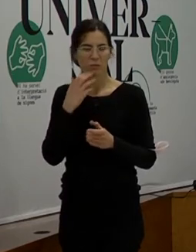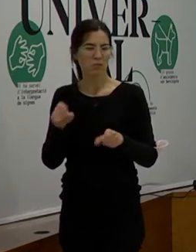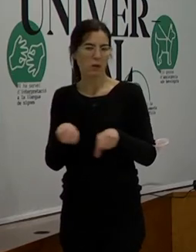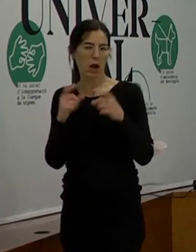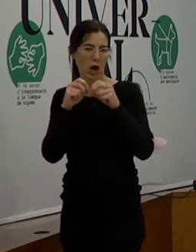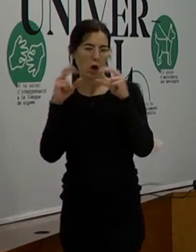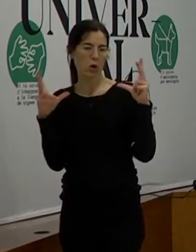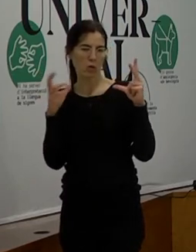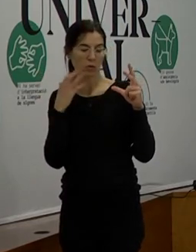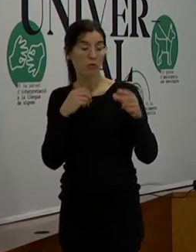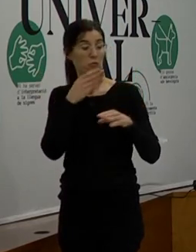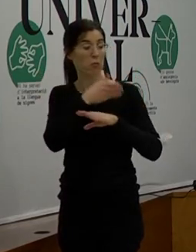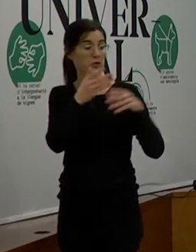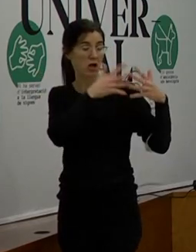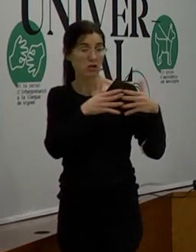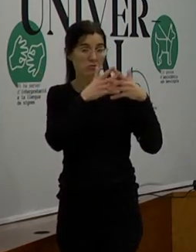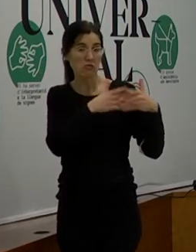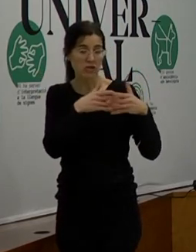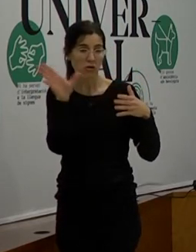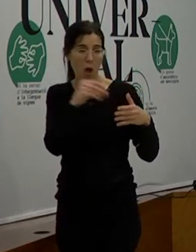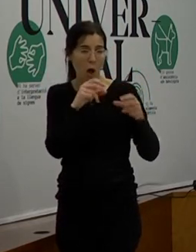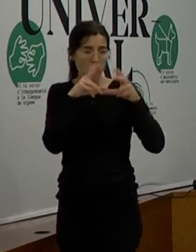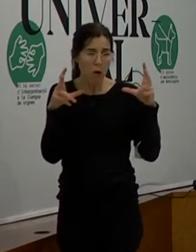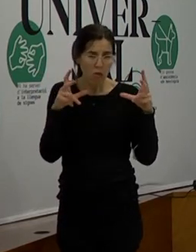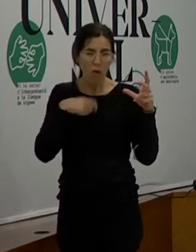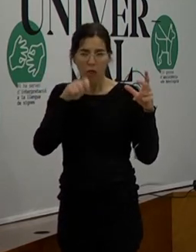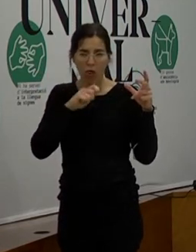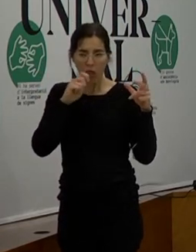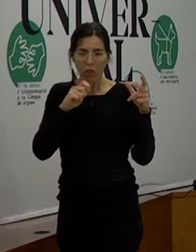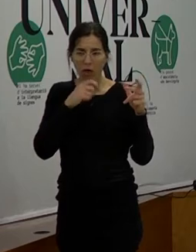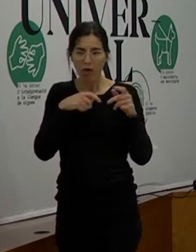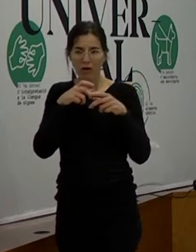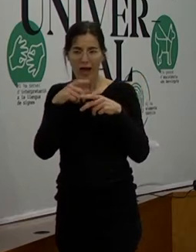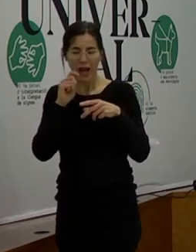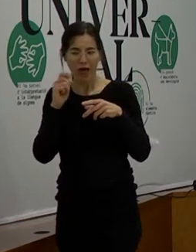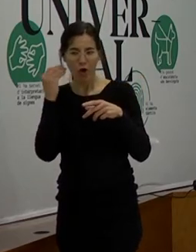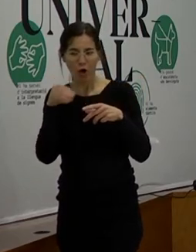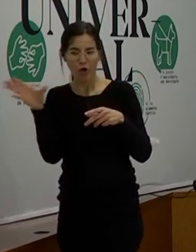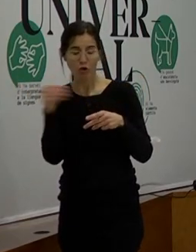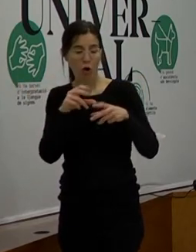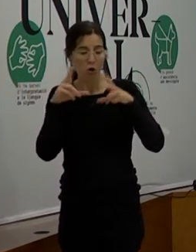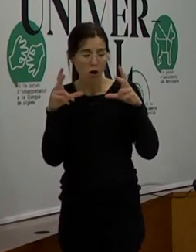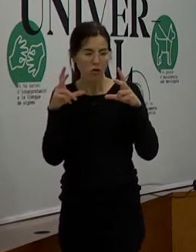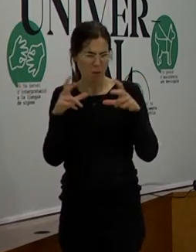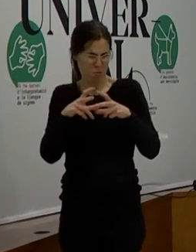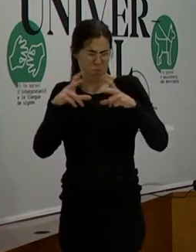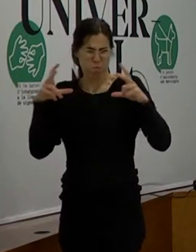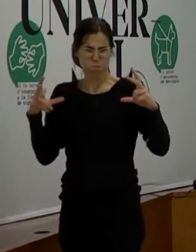¿eh? Tu vas a Estats Units i són gordos, i tots con el helado i comiendo, i són tots gordos, però molt